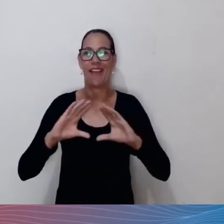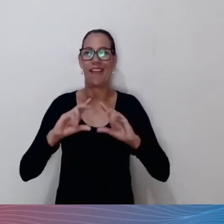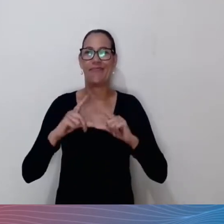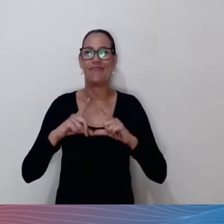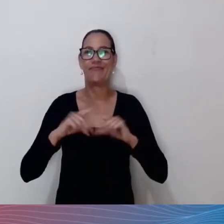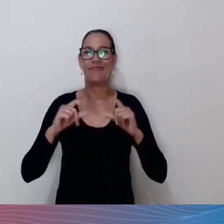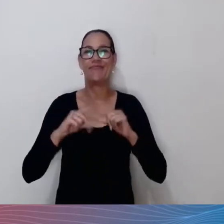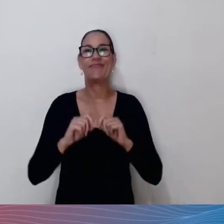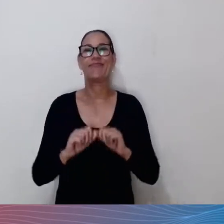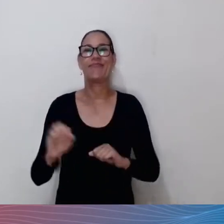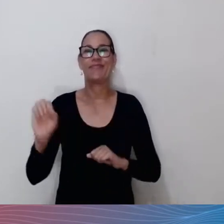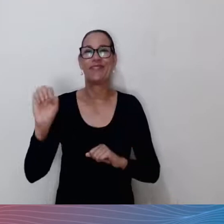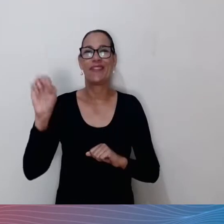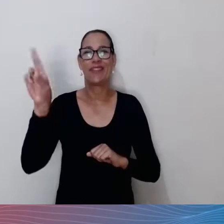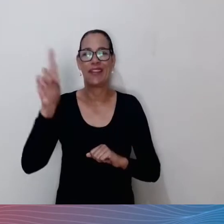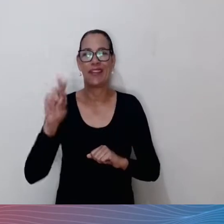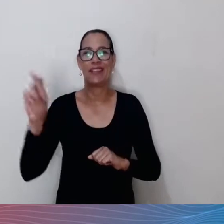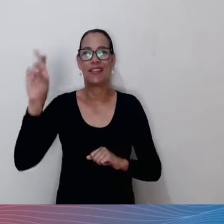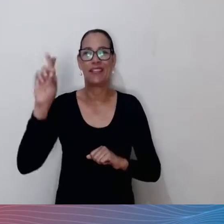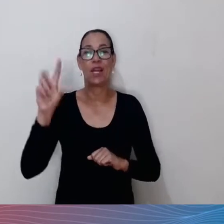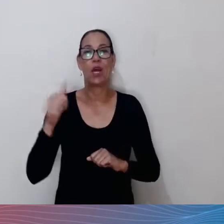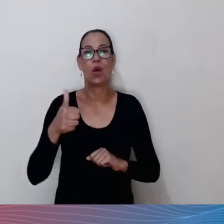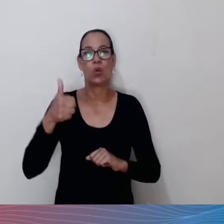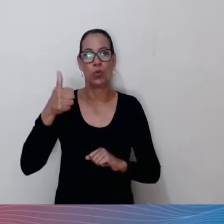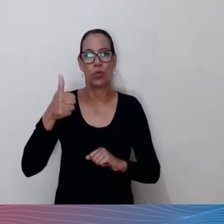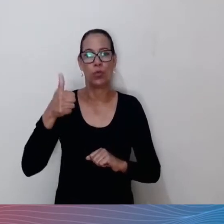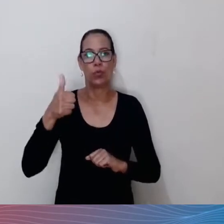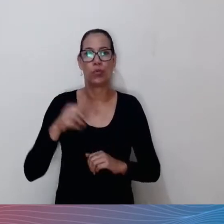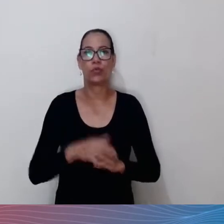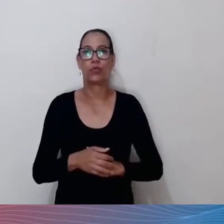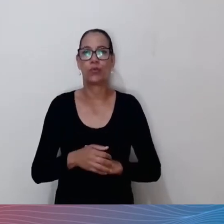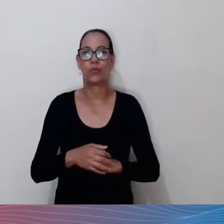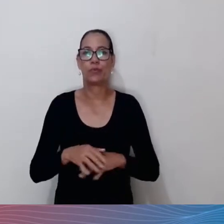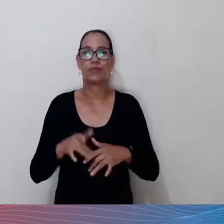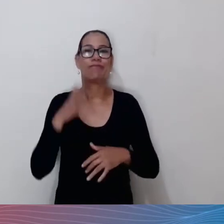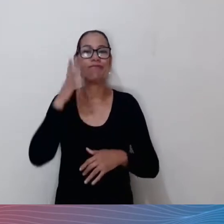E essa mensagem faz parte da